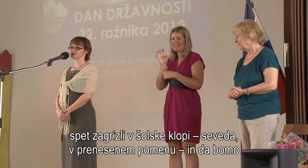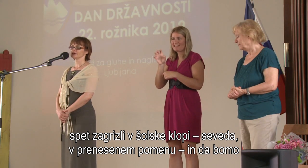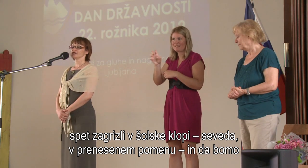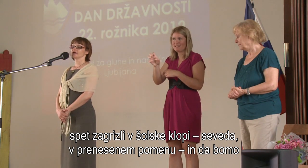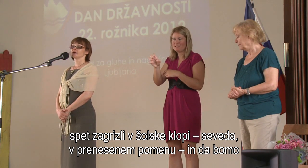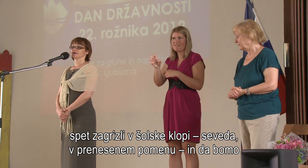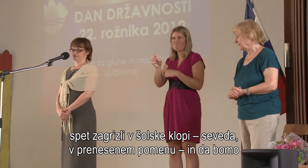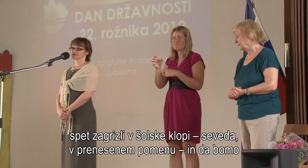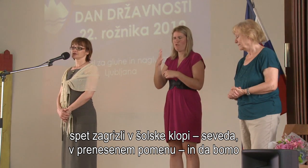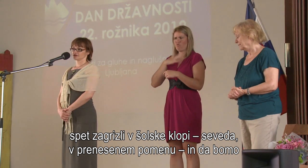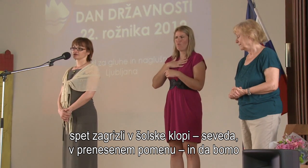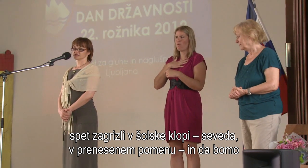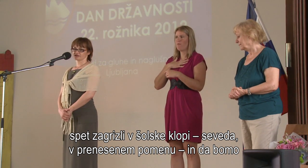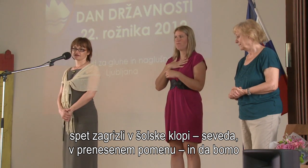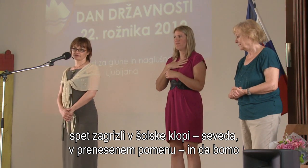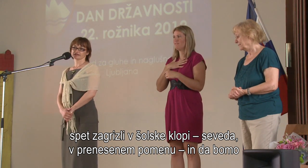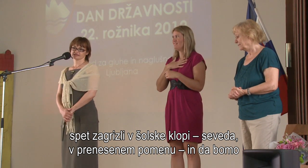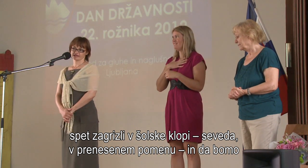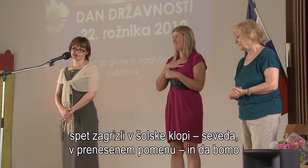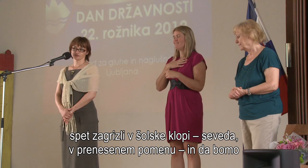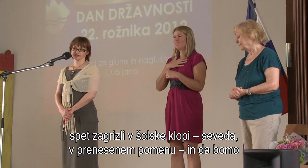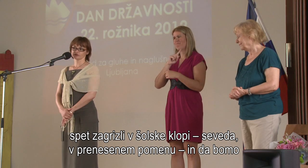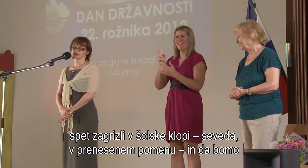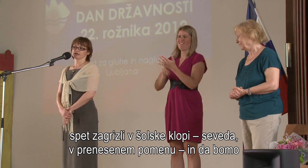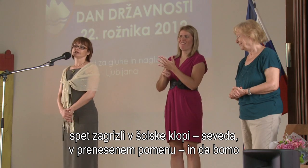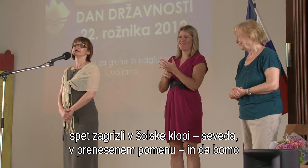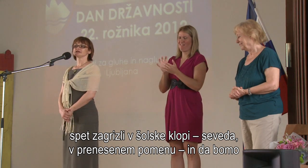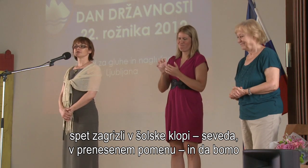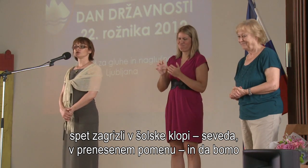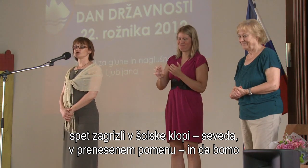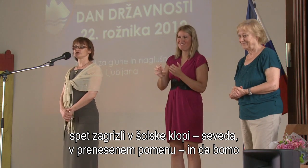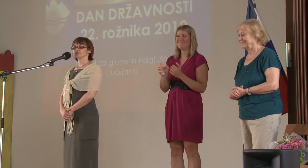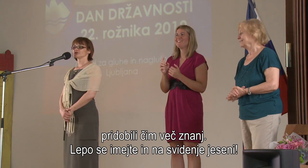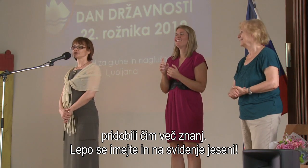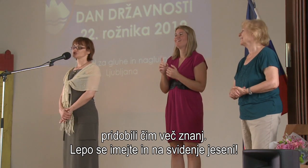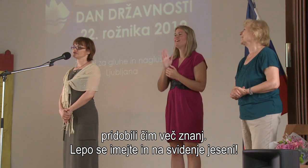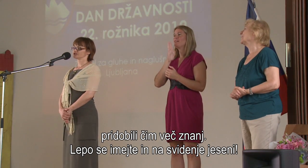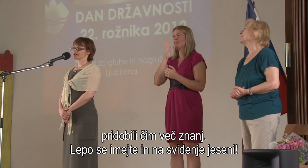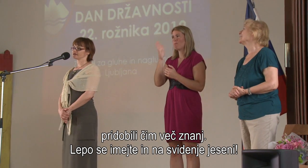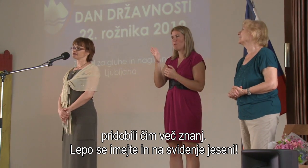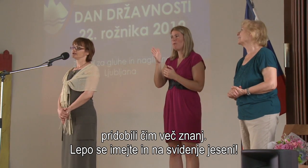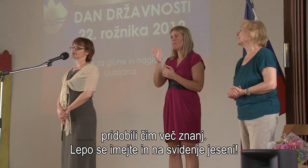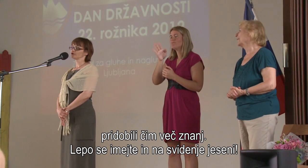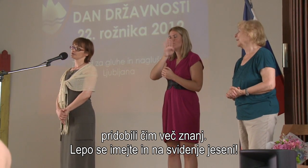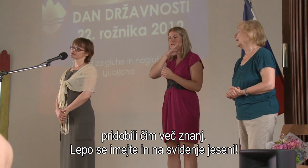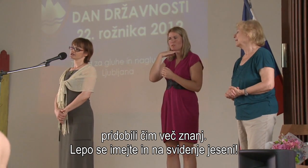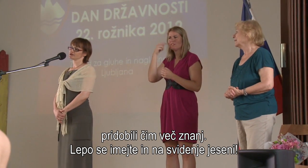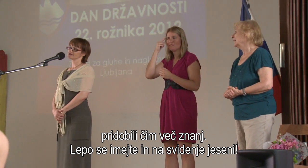klopi, seveda v prenesenem pomenu, in da bomo pridobili čim več znanja. Lepo se imejte